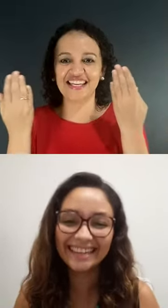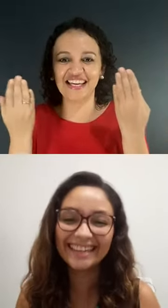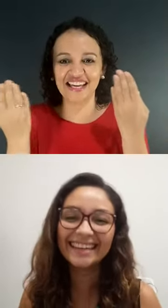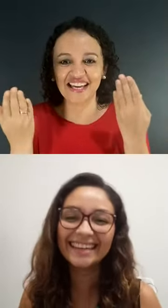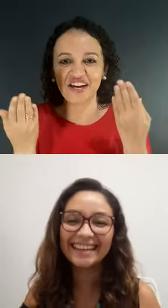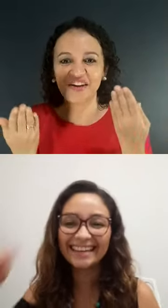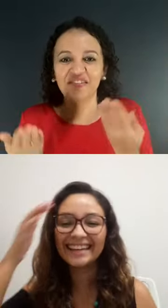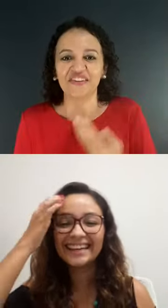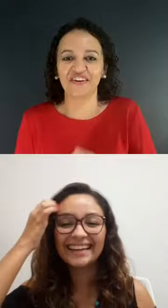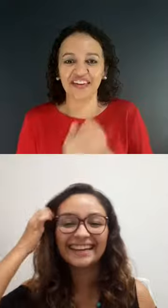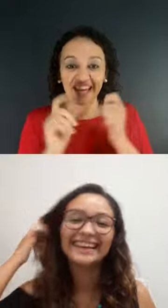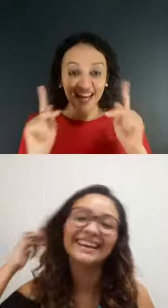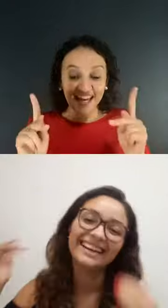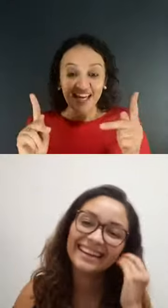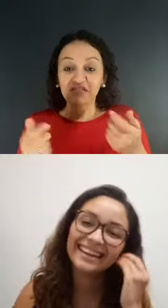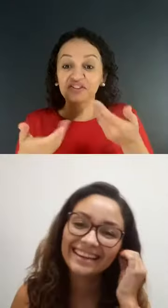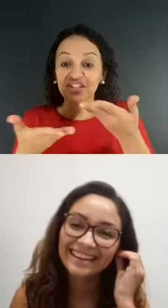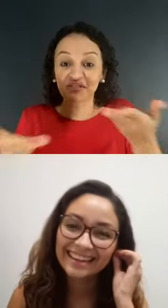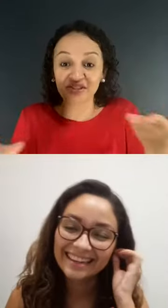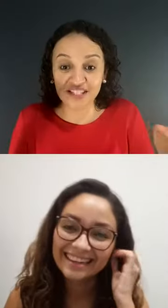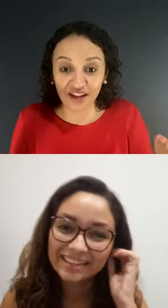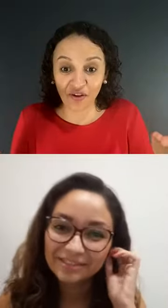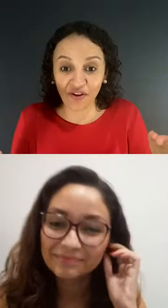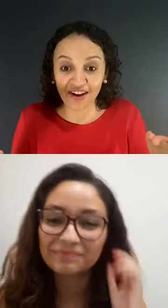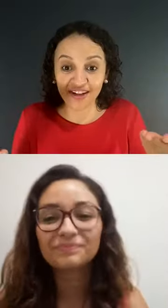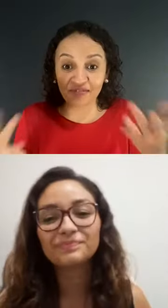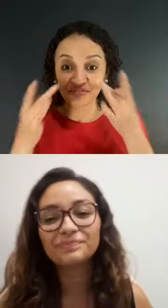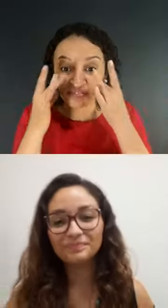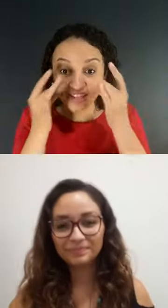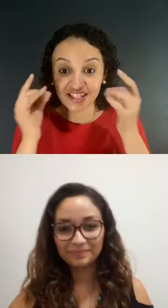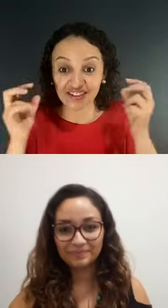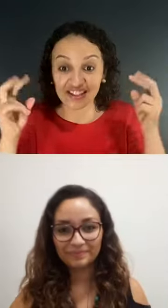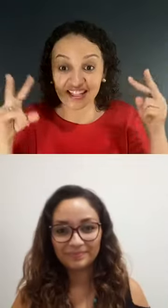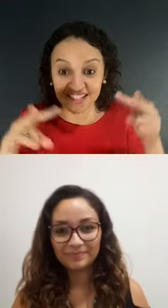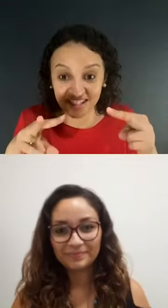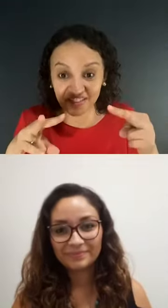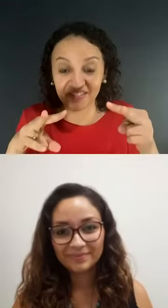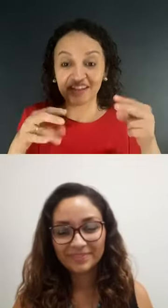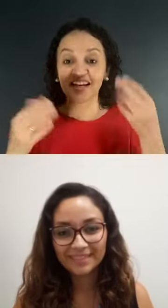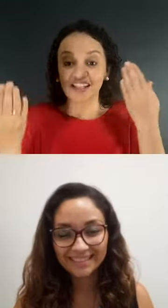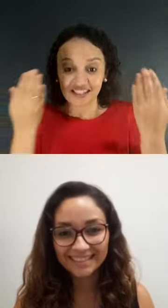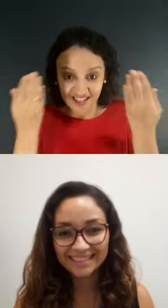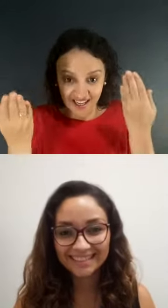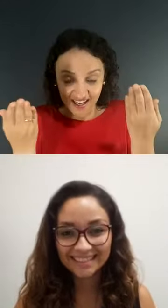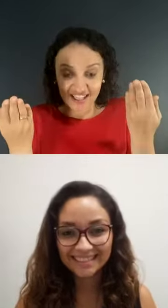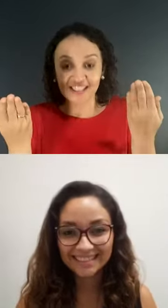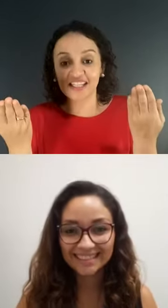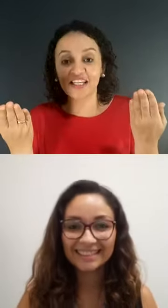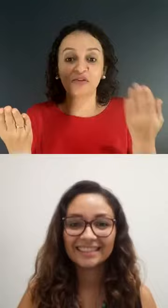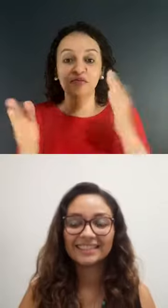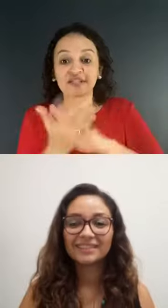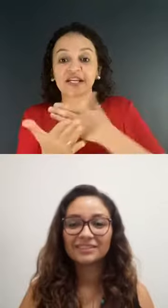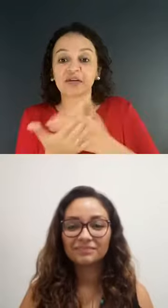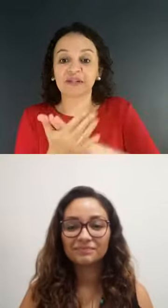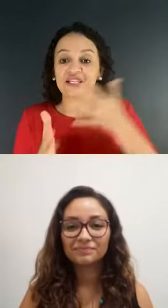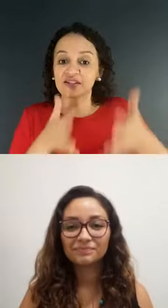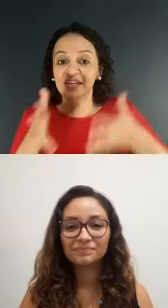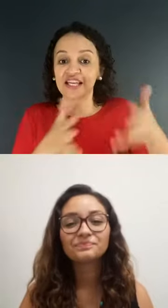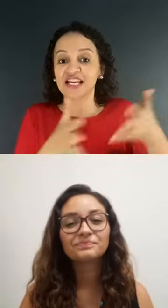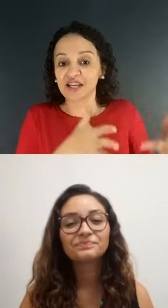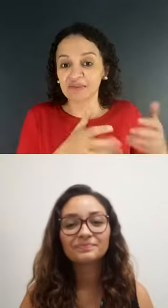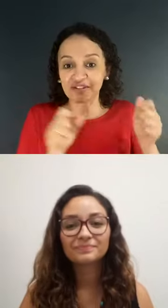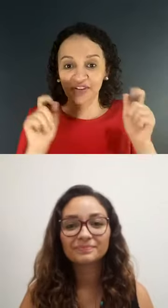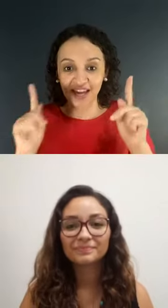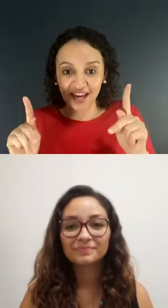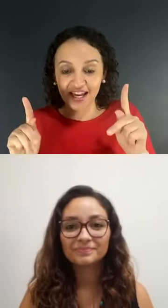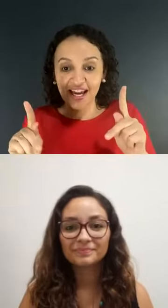Isso. Ok? Eu vou deixar vocês agora prestando atenção nela e eu vou fazer a interpretação aqui